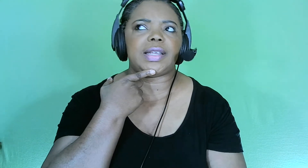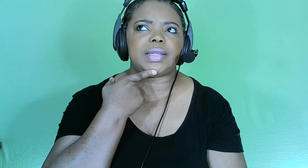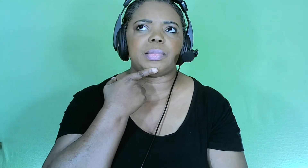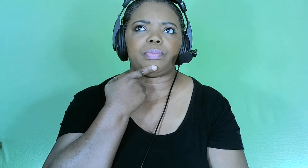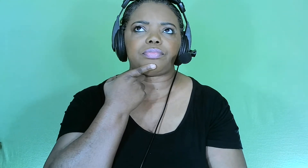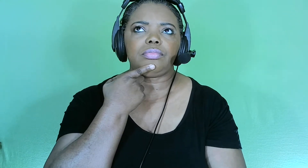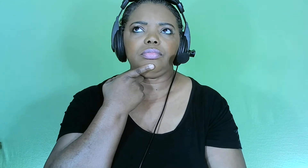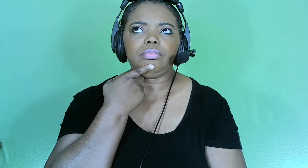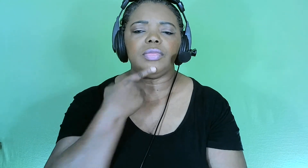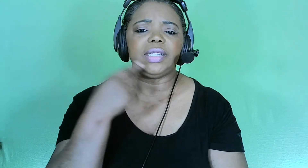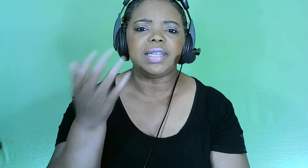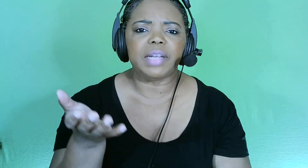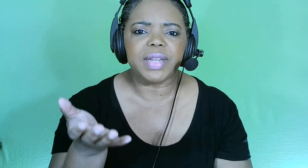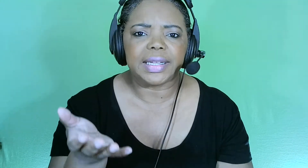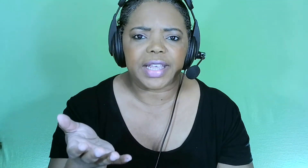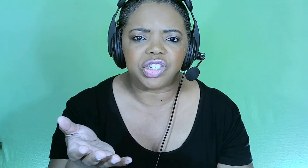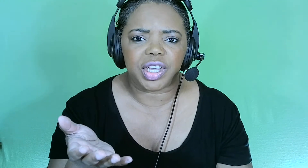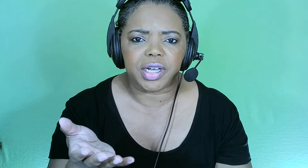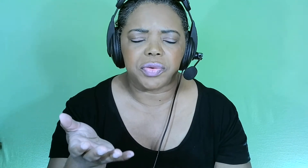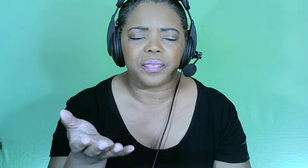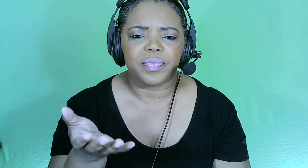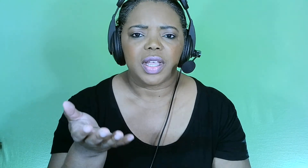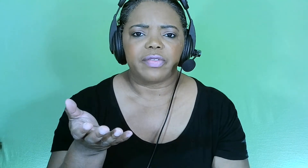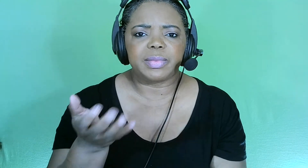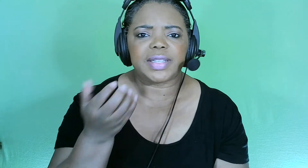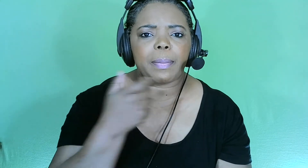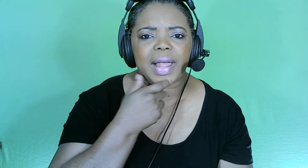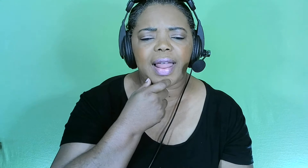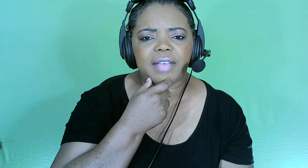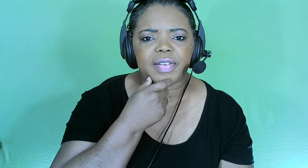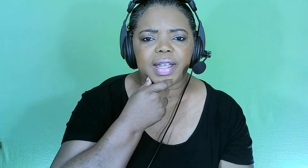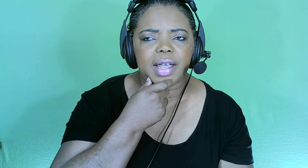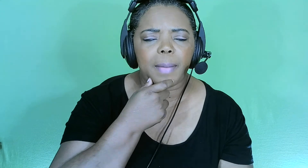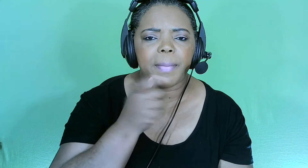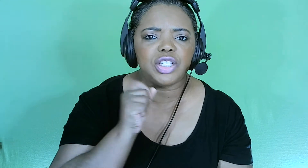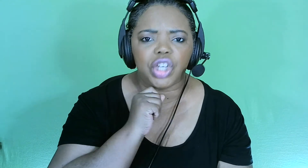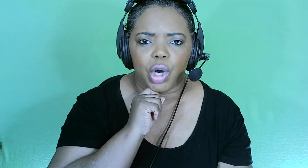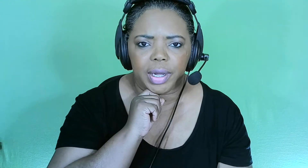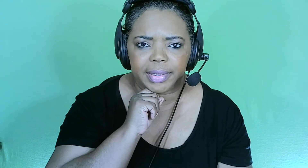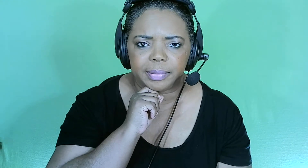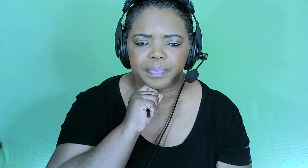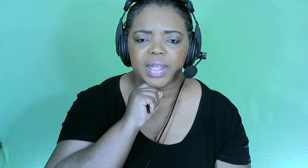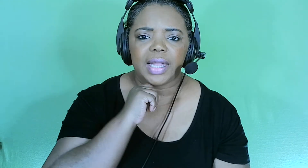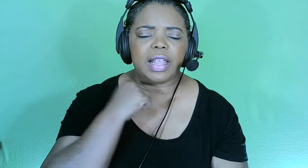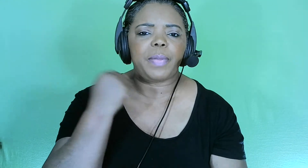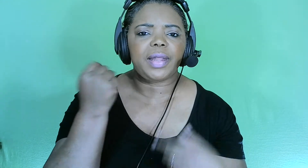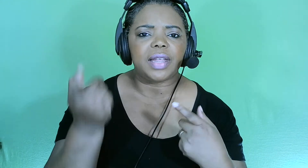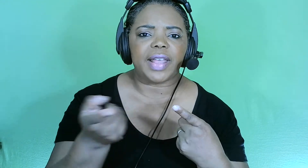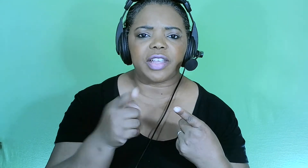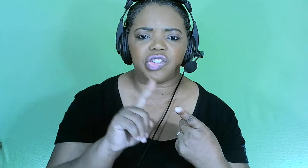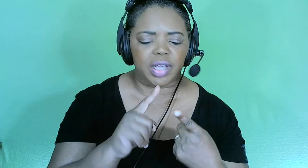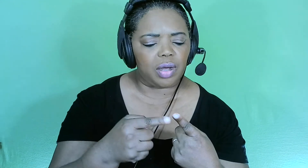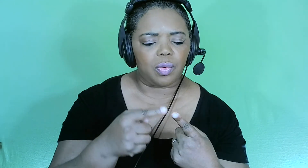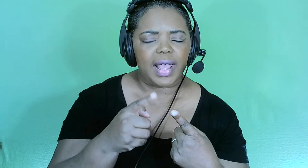vocês. Determinada região, vamos usar a palavra mandioca. Dependendo da região,